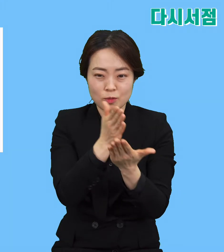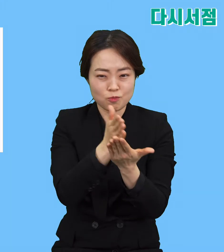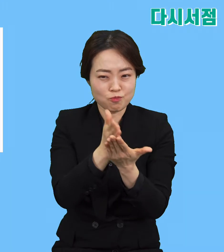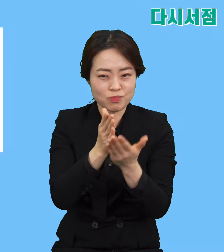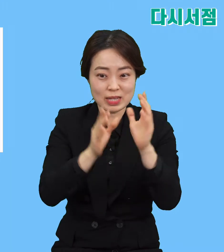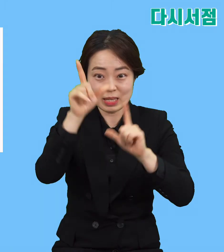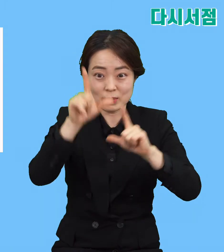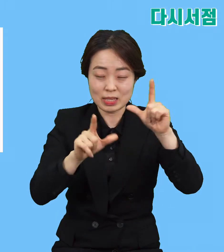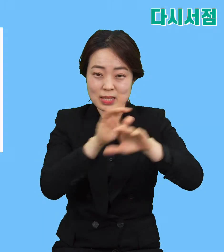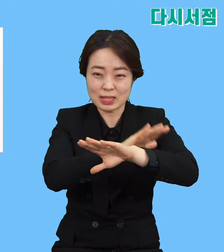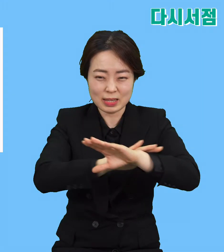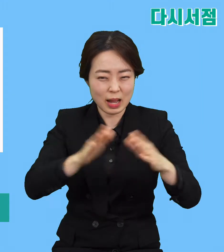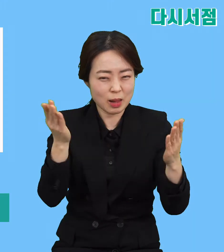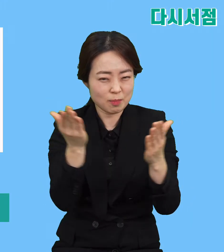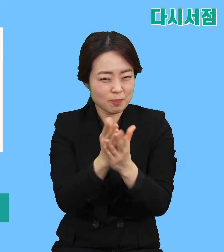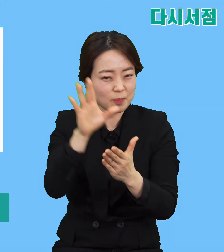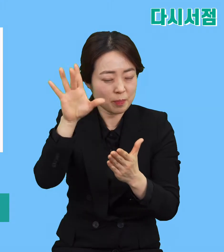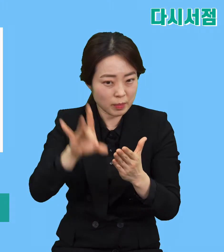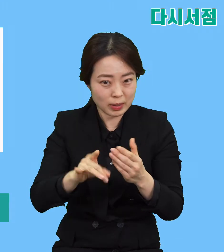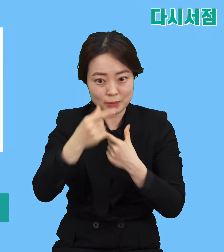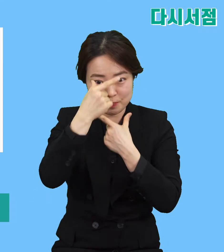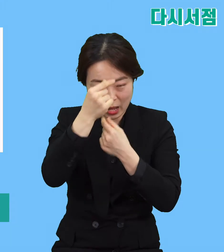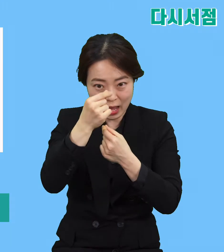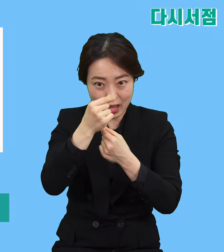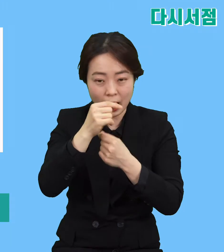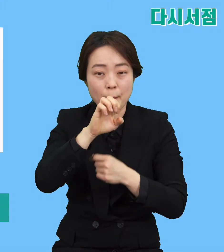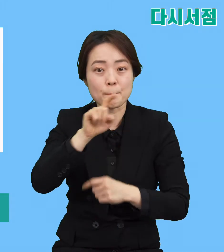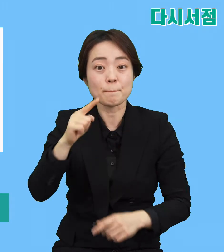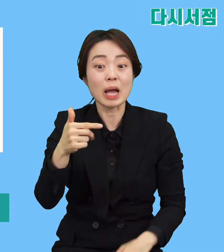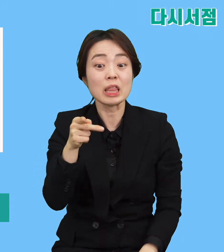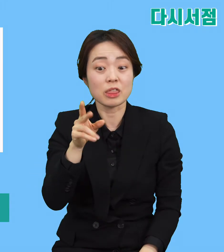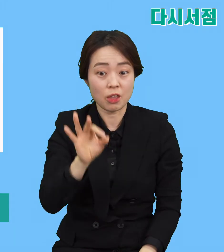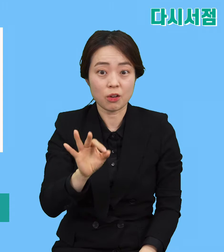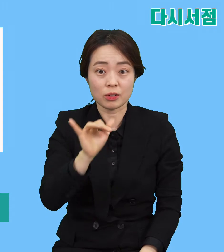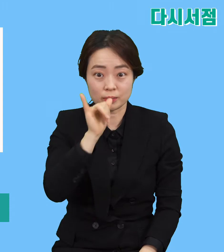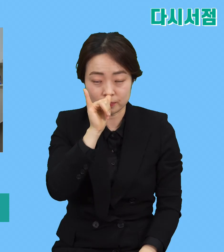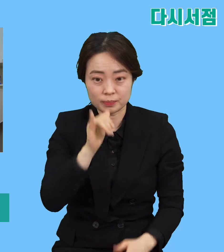종류의 이미지에 맞도록 바뀐 규격 혹은 판형이 있습니다.